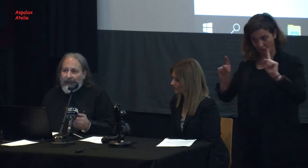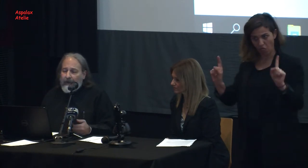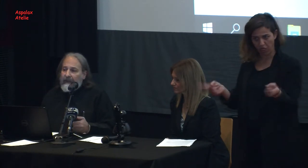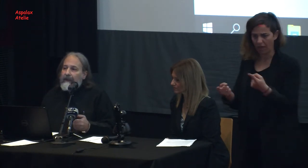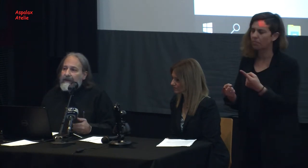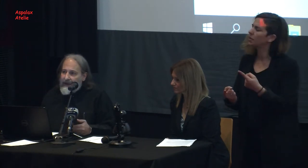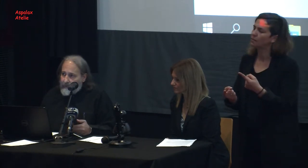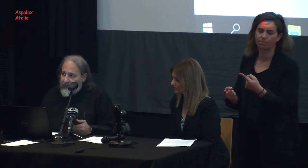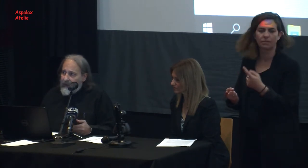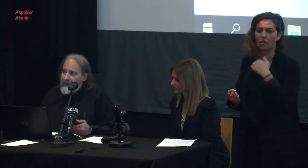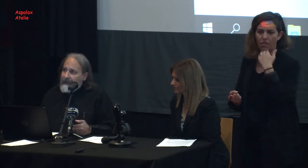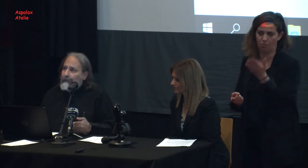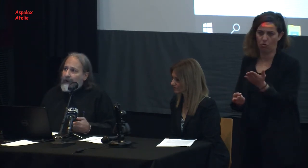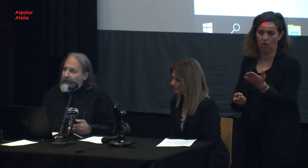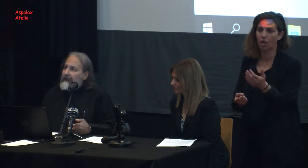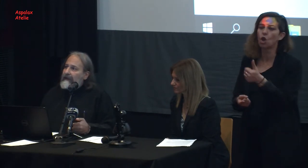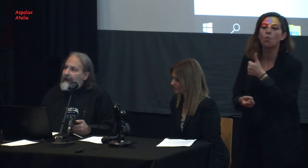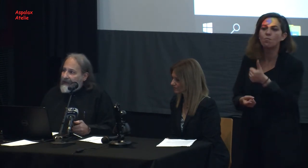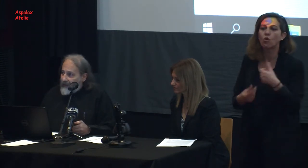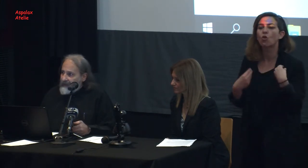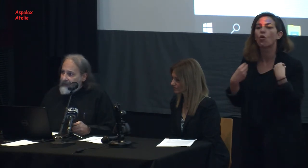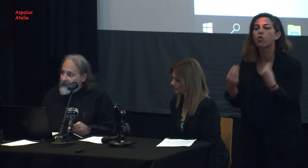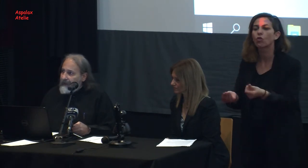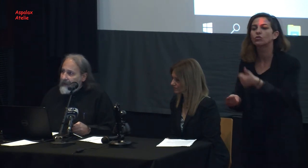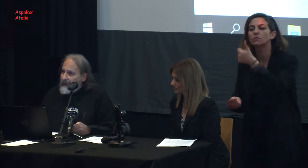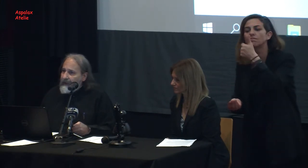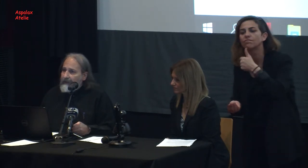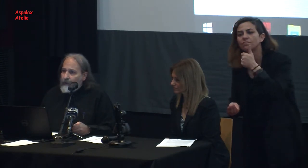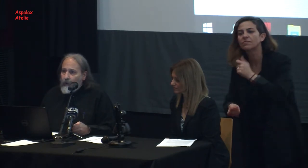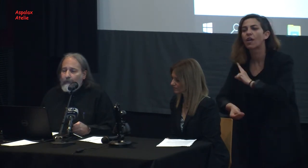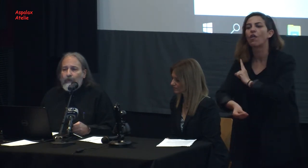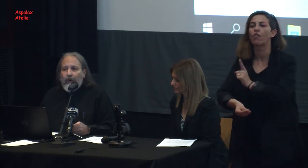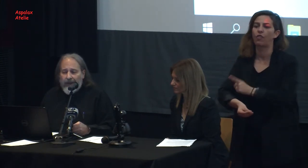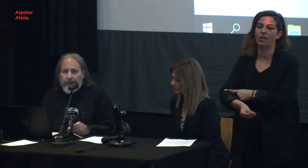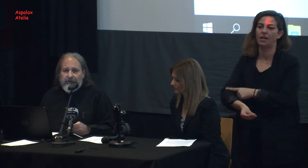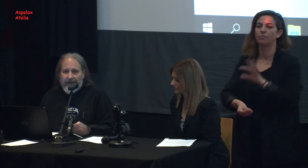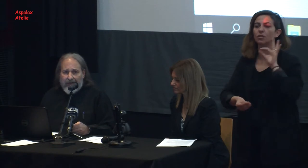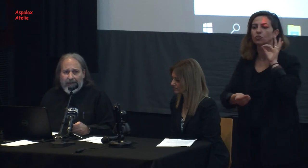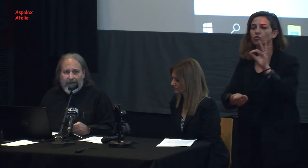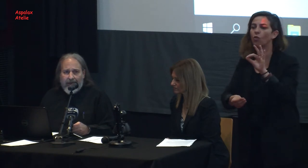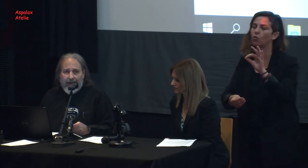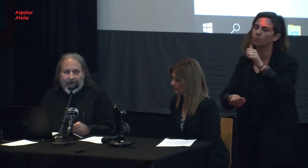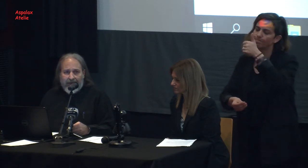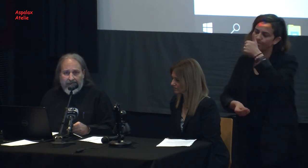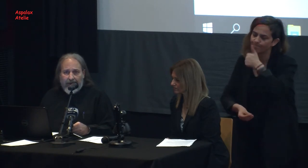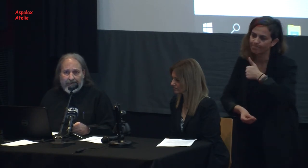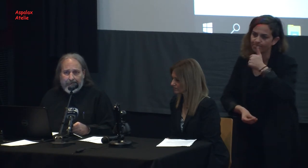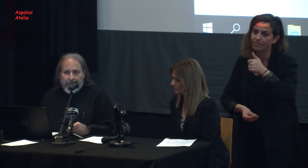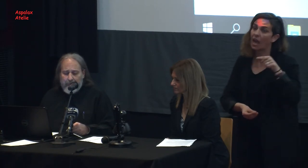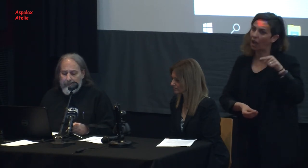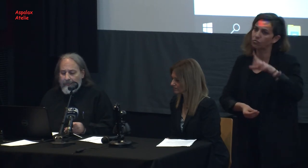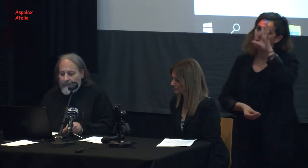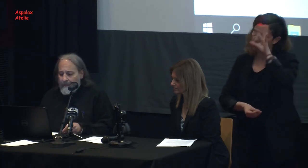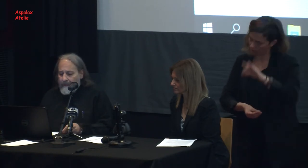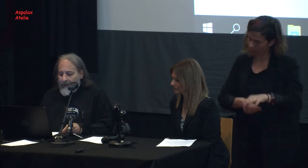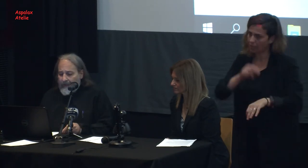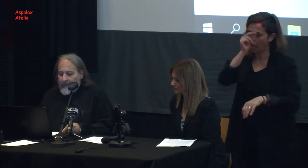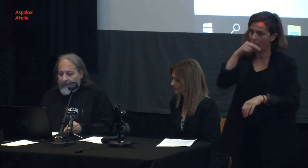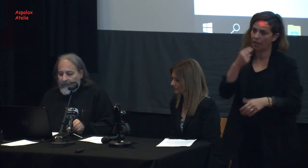το κουράγιο και την δύναμη να μπορέσει να την αντέξεις. Και αυτό μου το έδωσε η Εκκλησία.